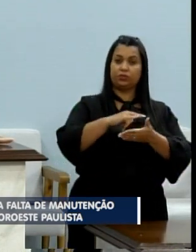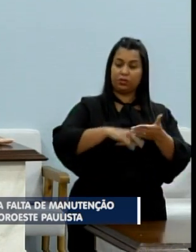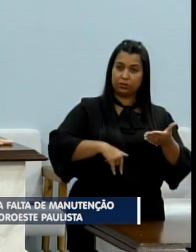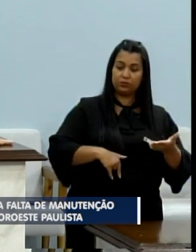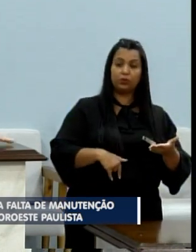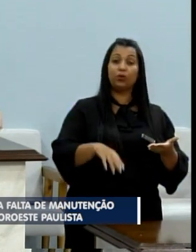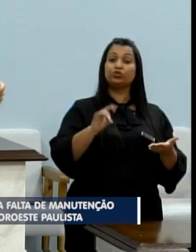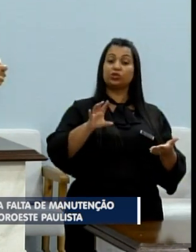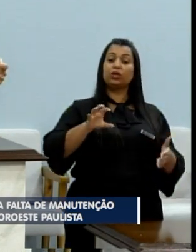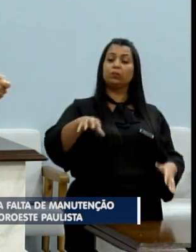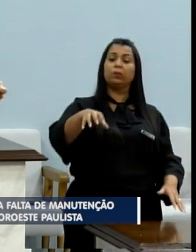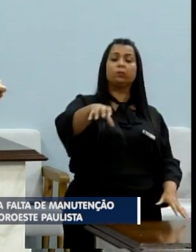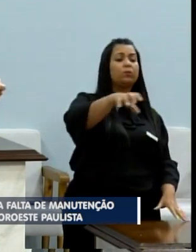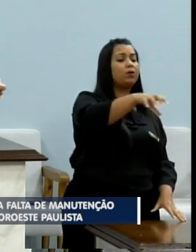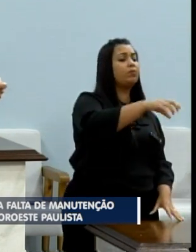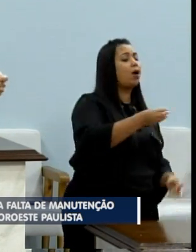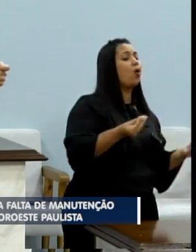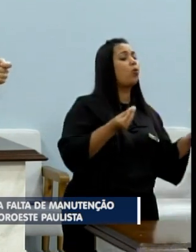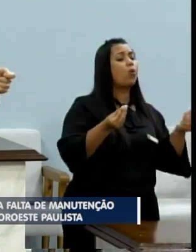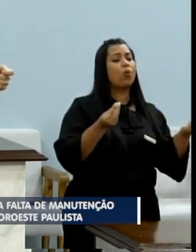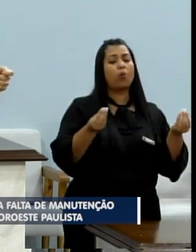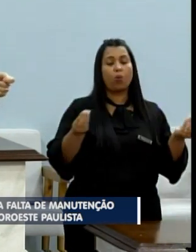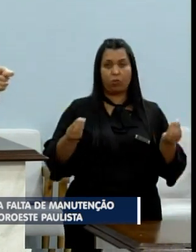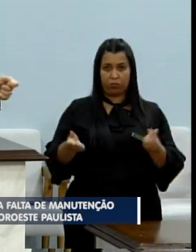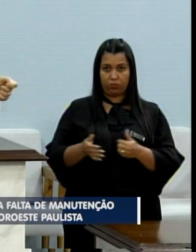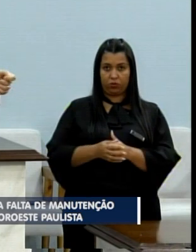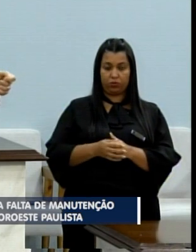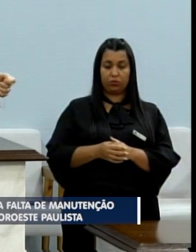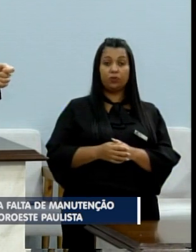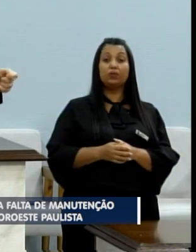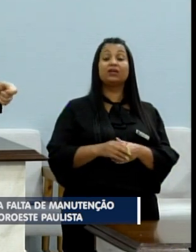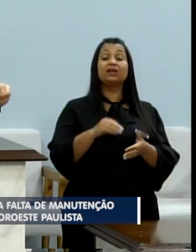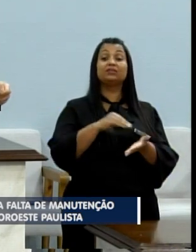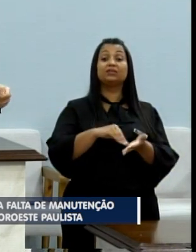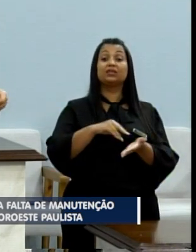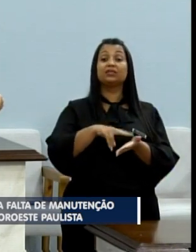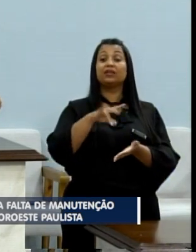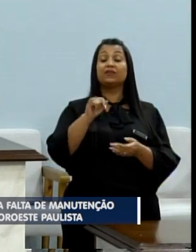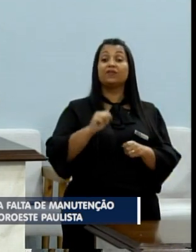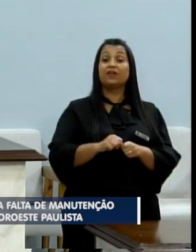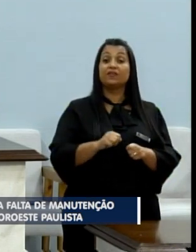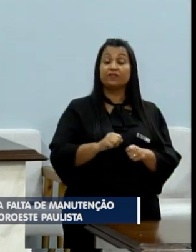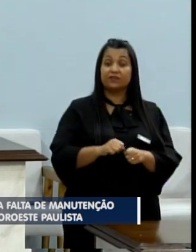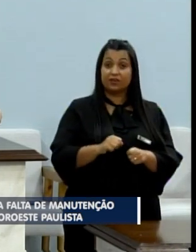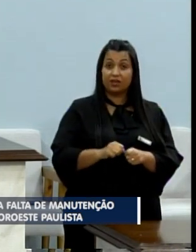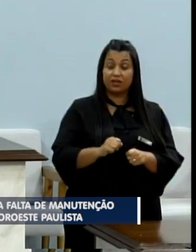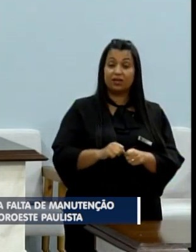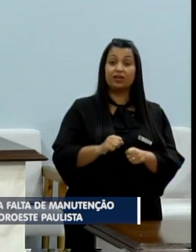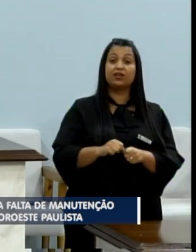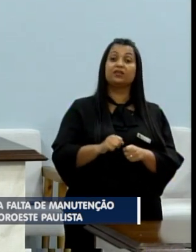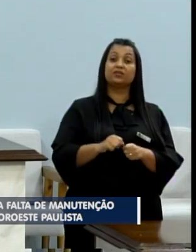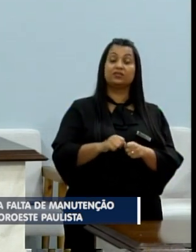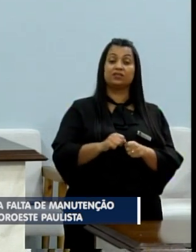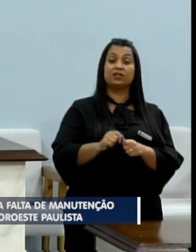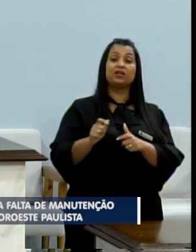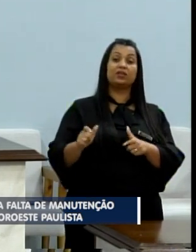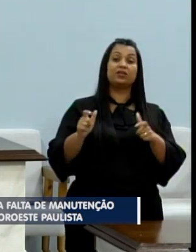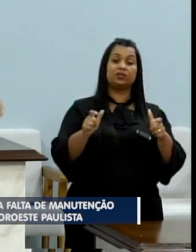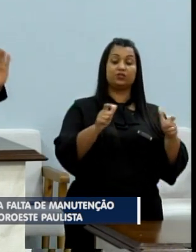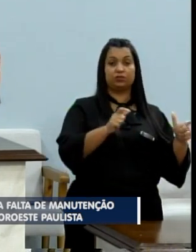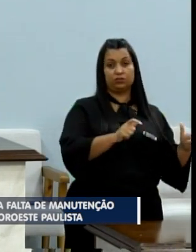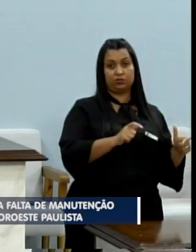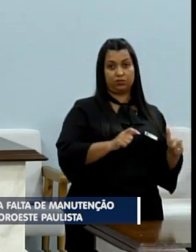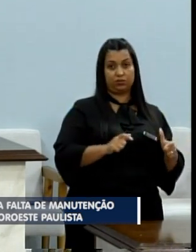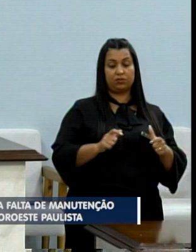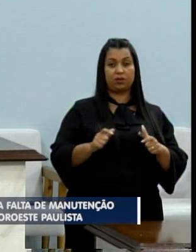de cada área, como é que está hoje e o que a Secretaria vai fazer para, né, de ação nessas áreas